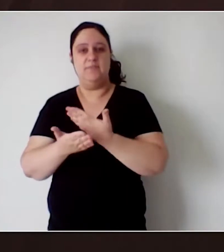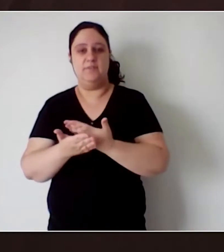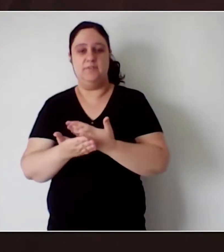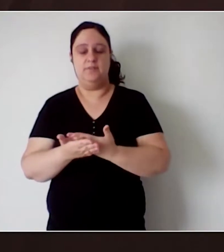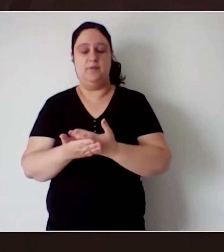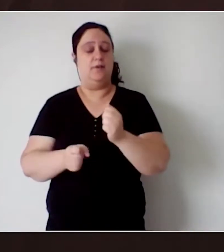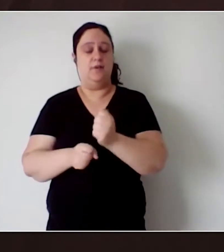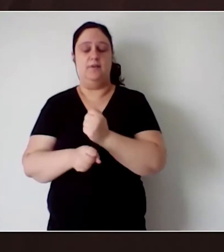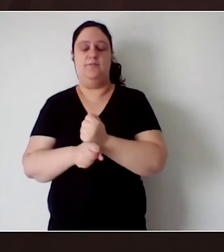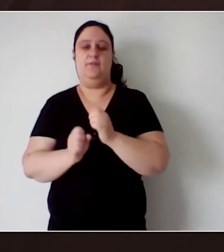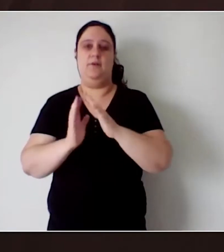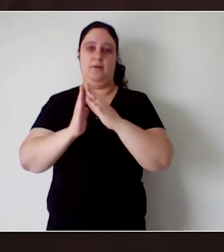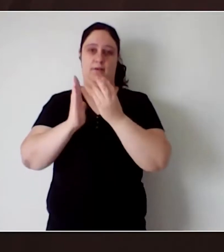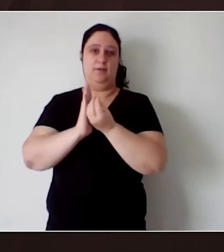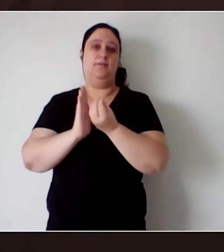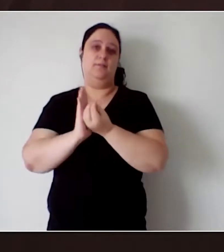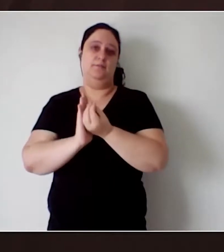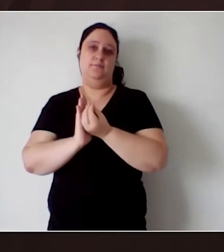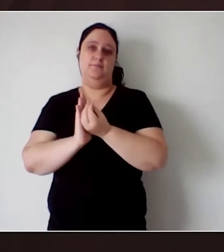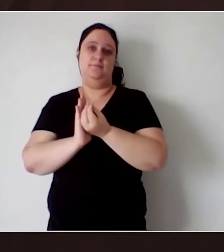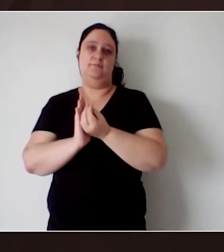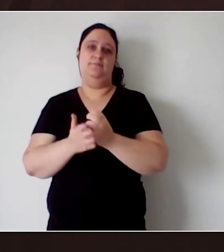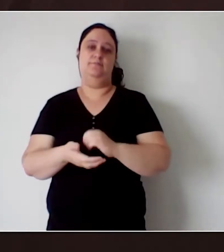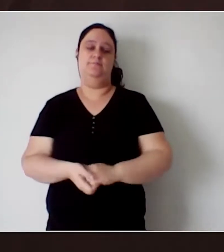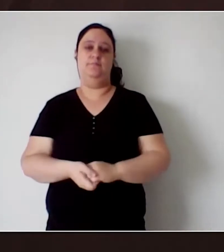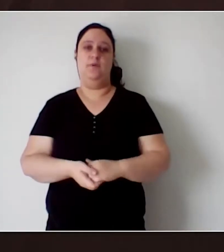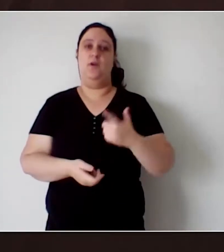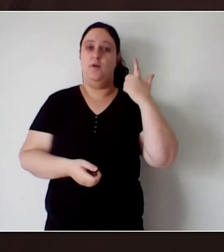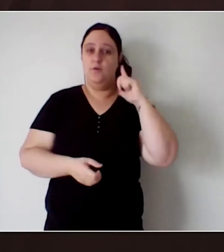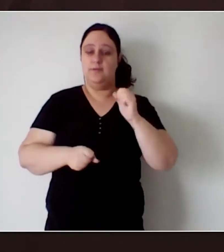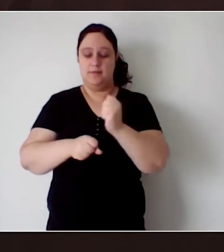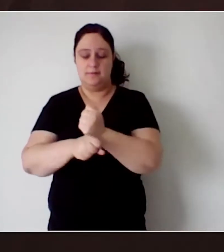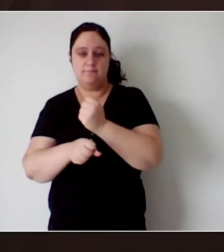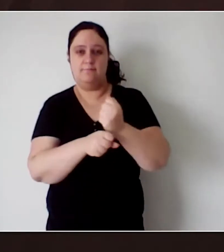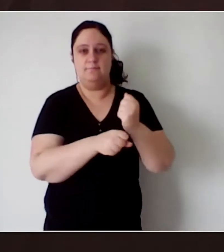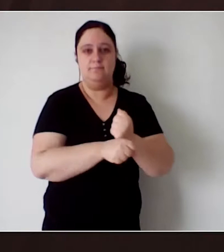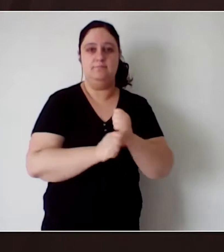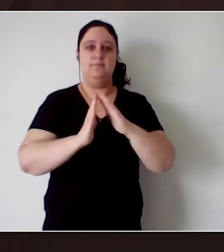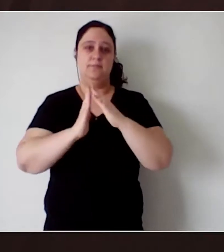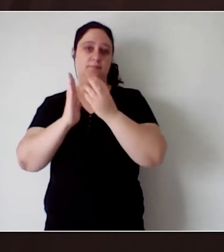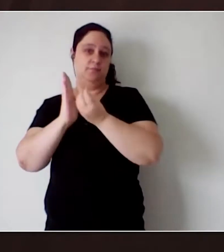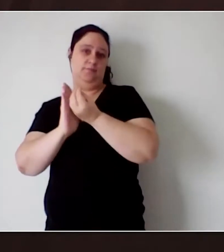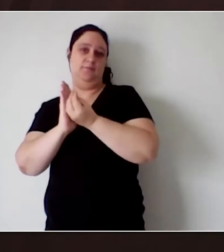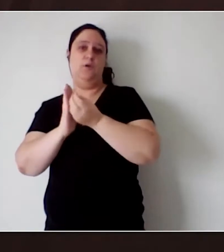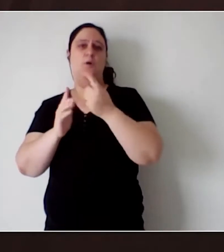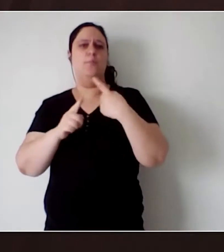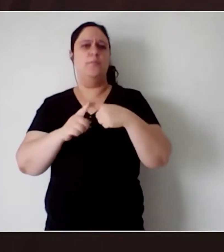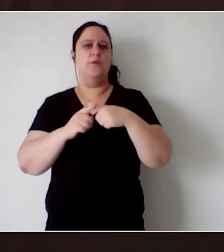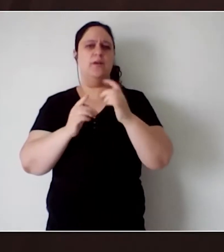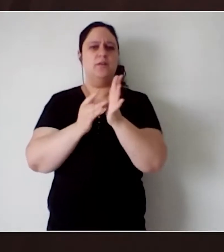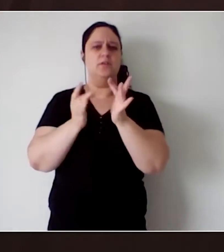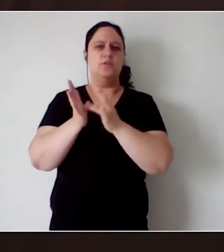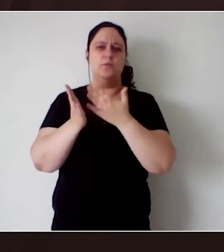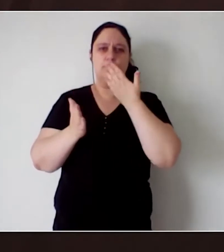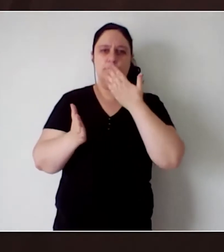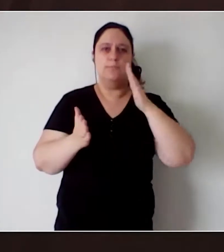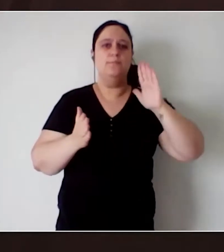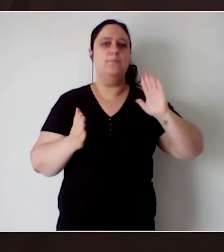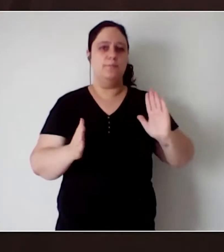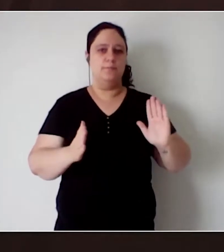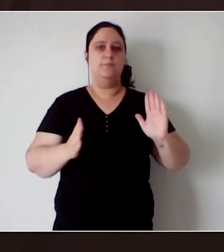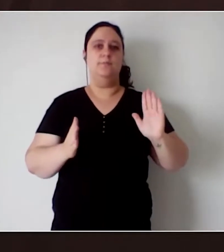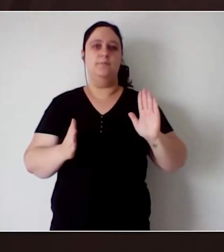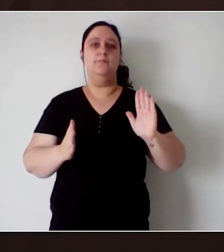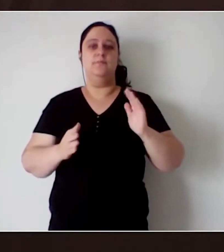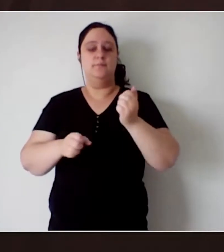e a edificação ser feita, porque Jesus, ele prometeu edificar a sua igreja,